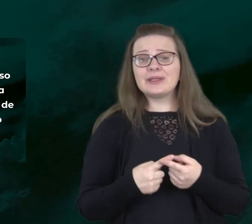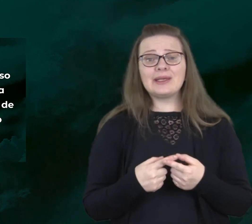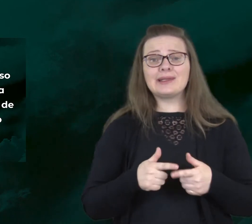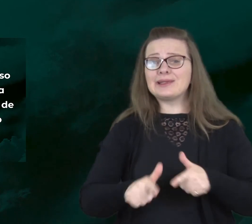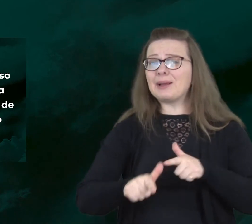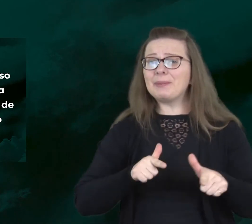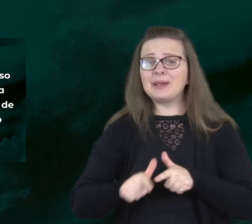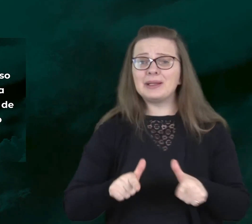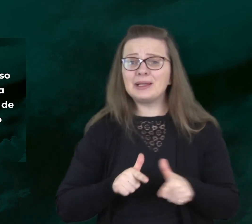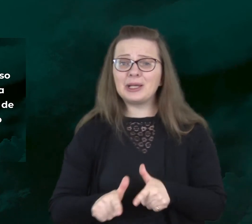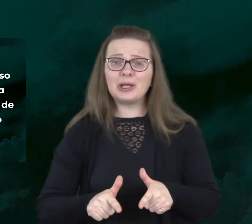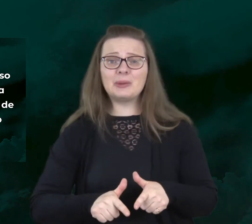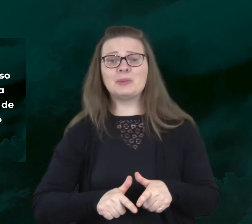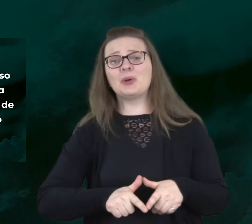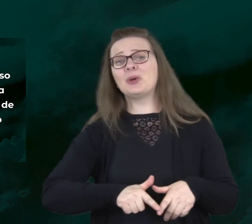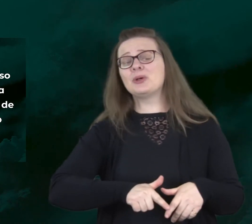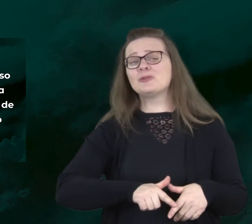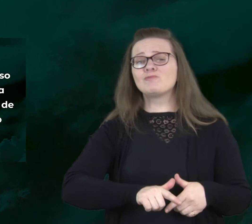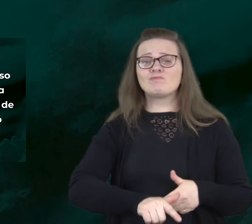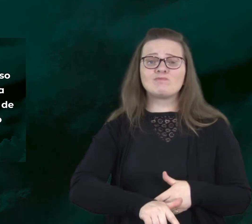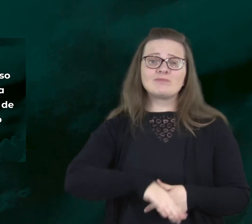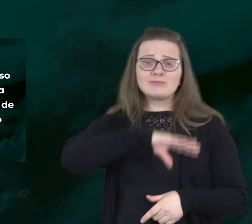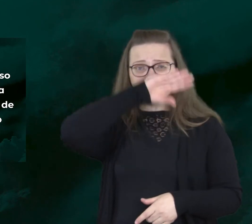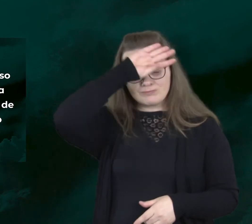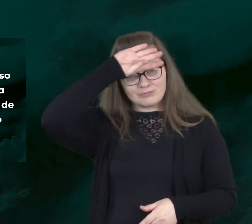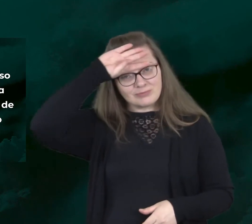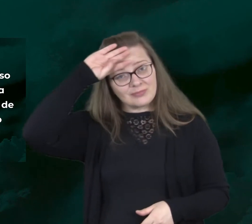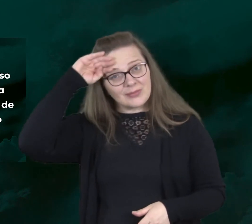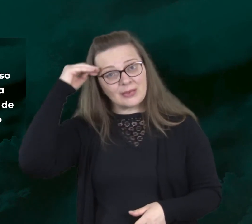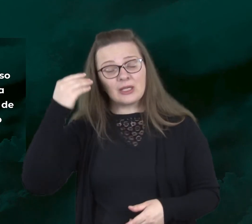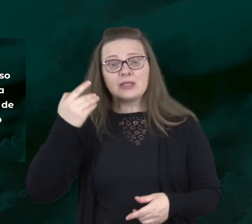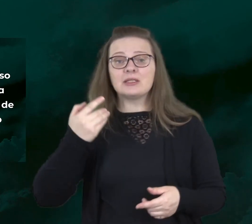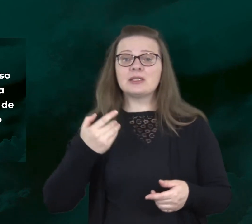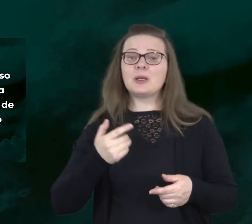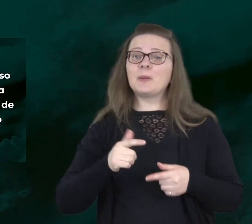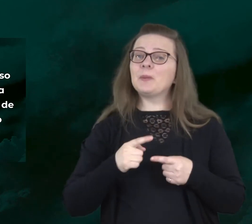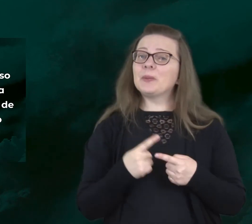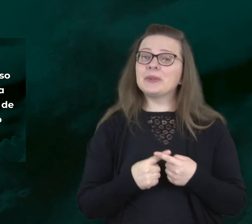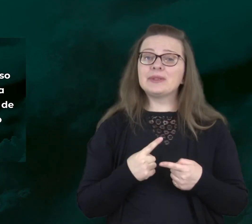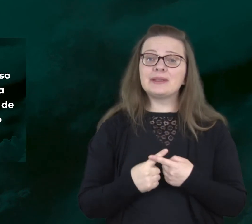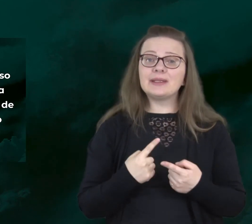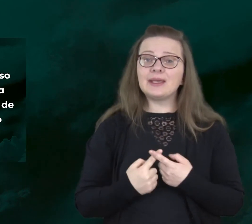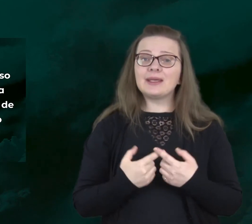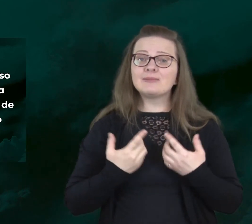vós, vos proclamamos o Evangelho de Deus. Irmãos, aqui fala do labor e fadiga,